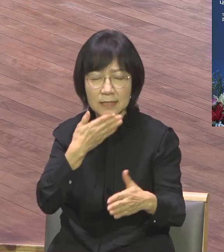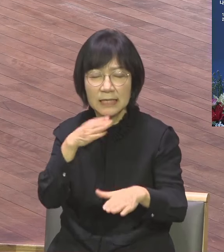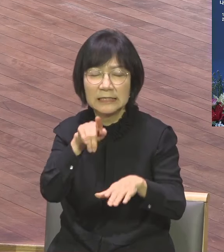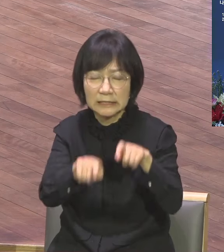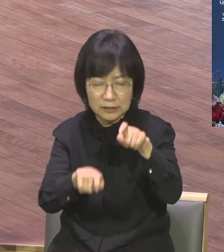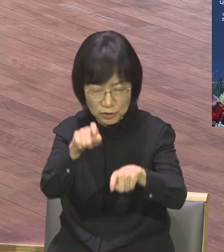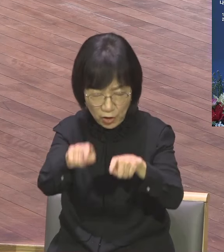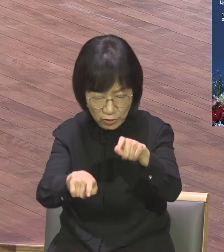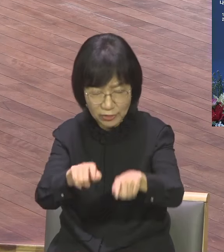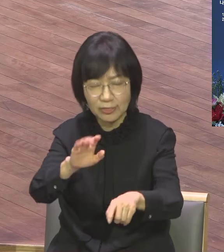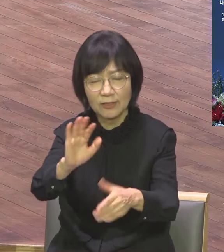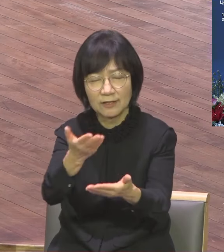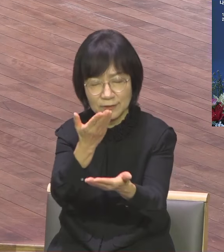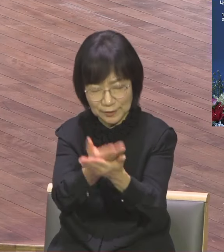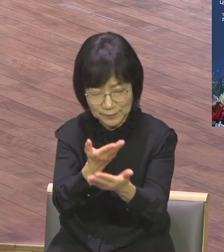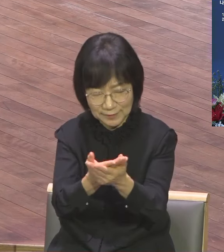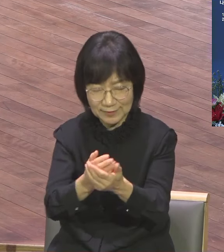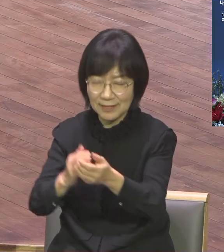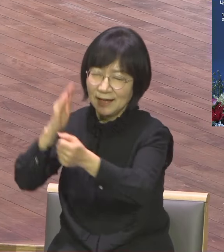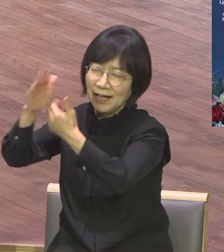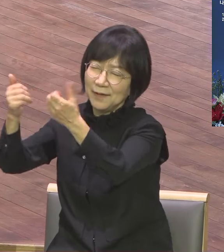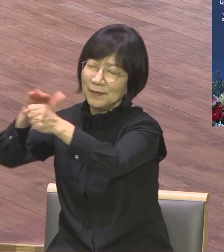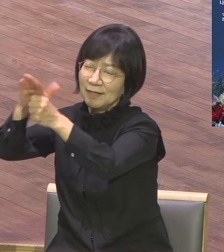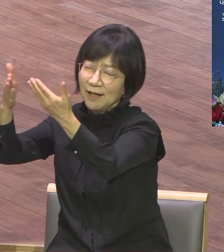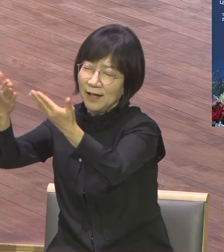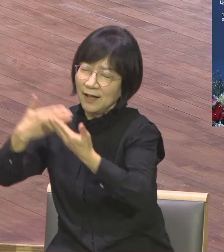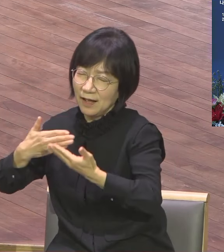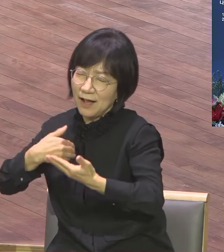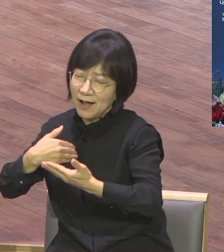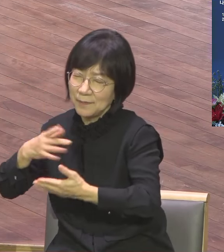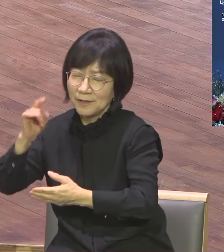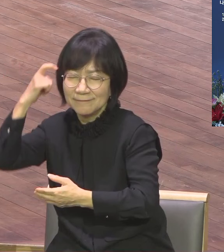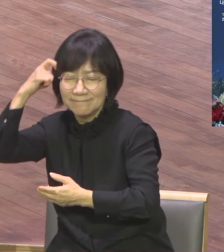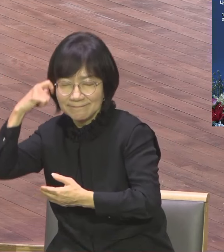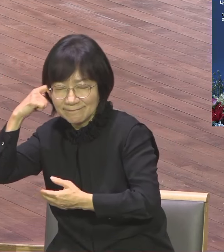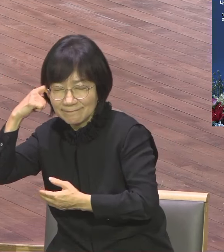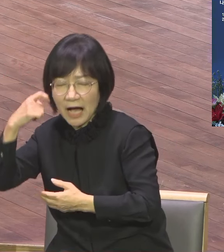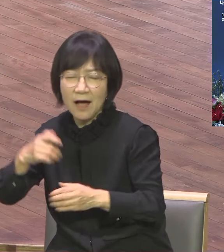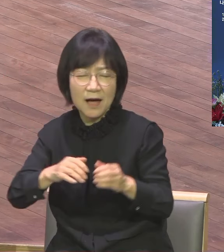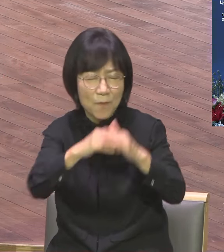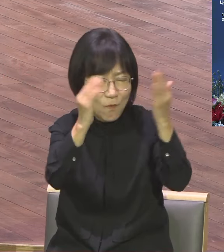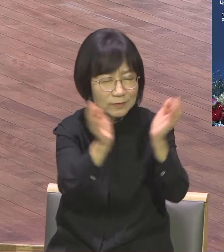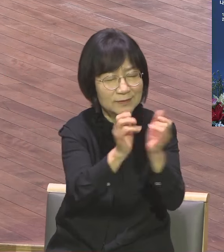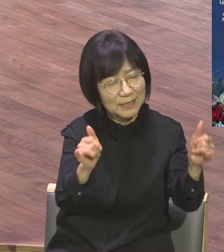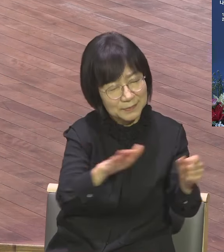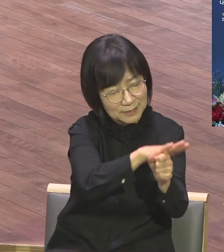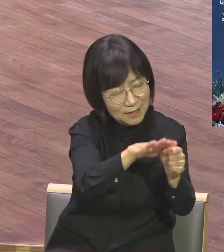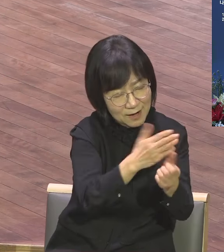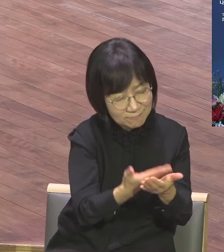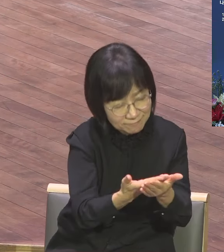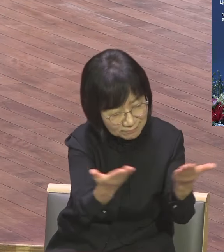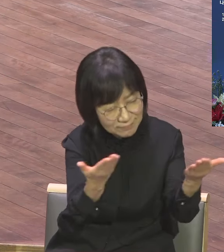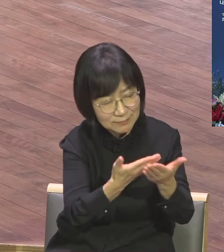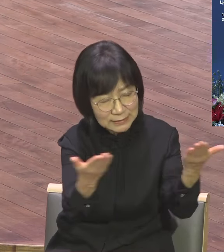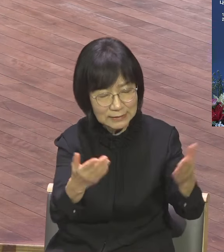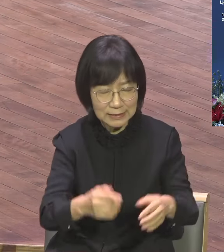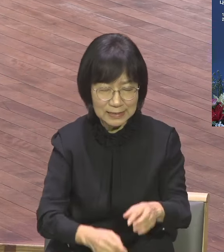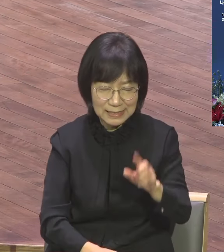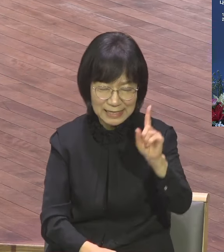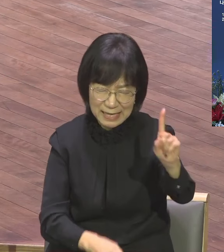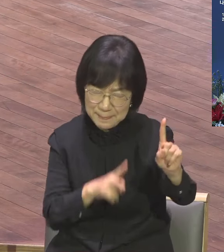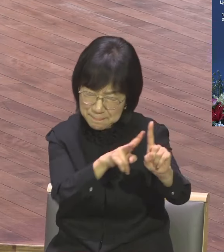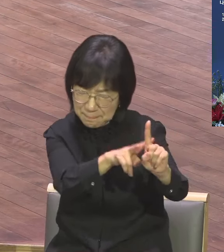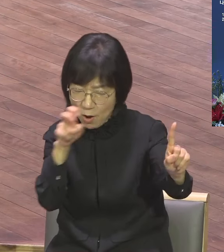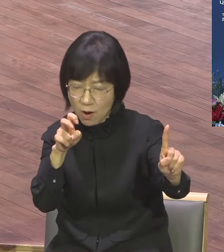하나님의 사랑 이 사랑을 내가 느끼고 내가 모든 이웃들을 사랑하고 단 한 사람도 미워한 사람